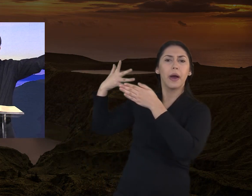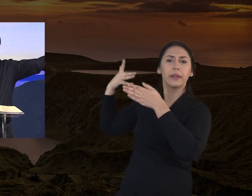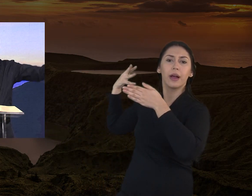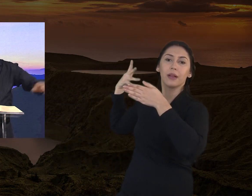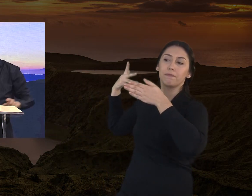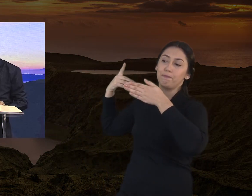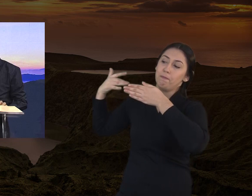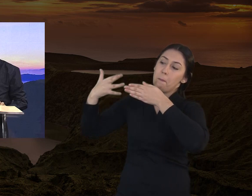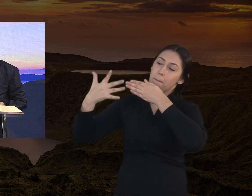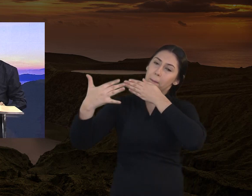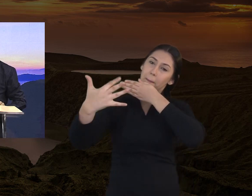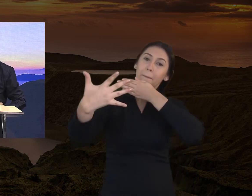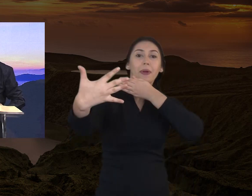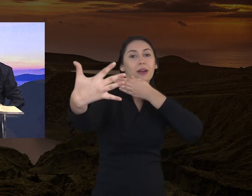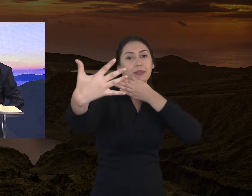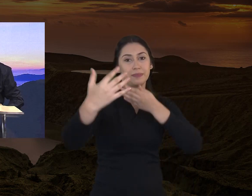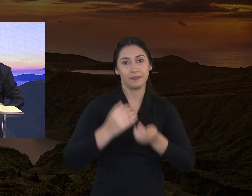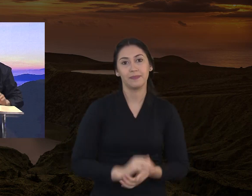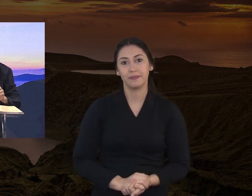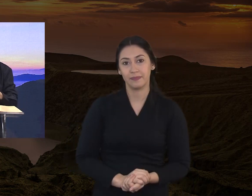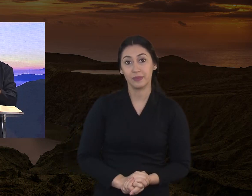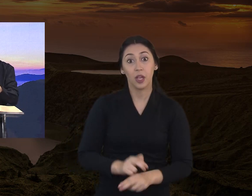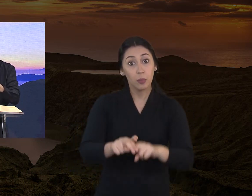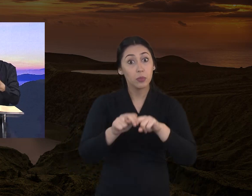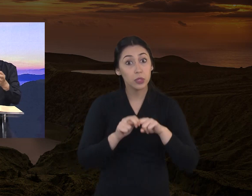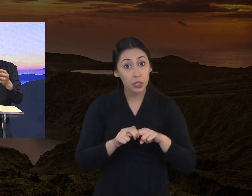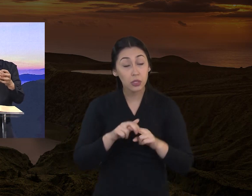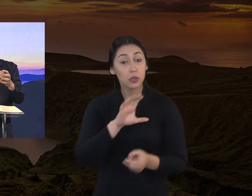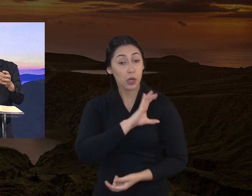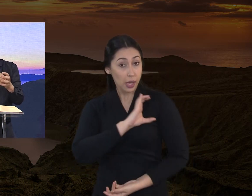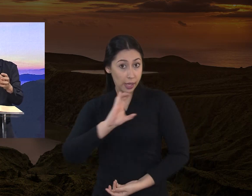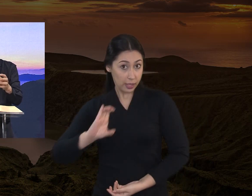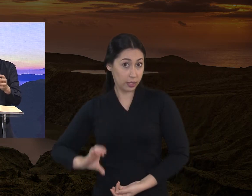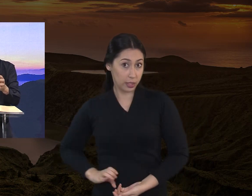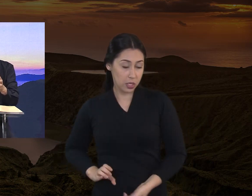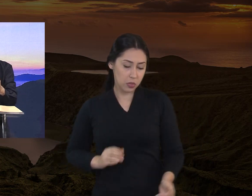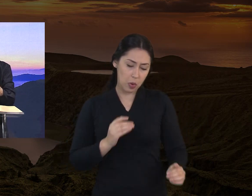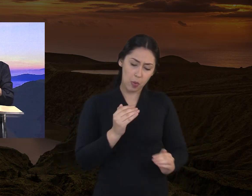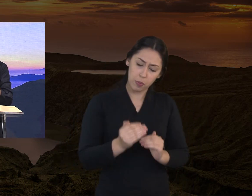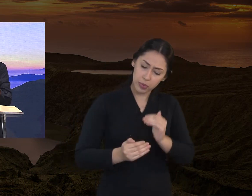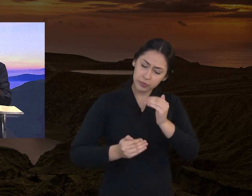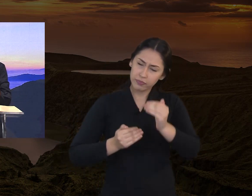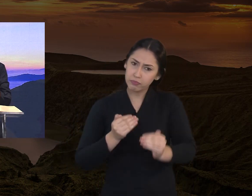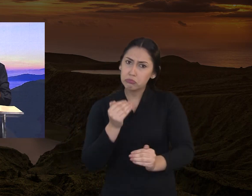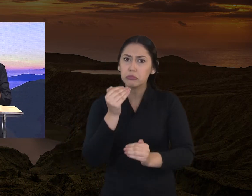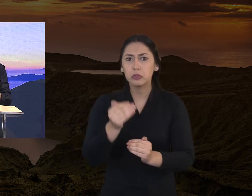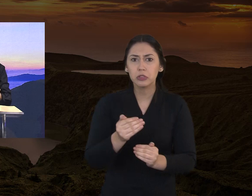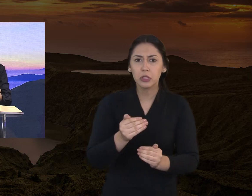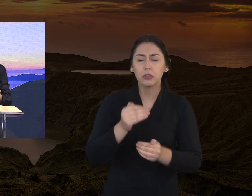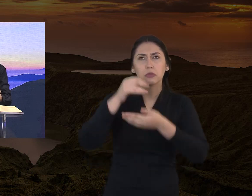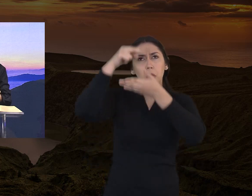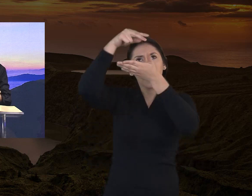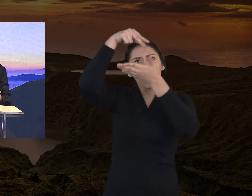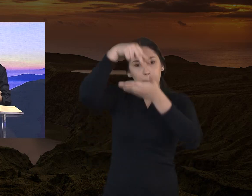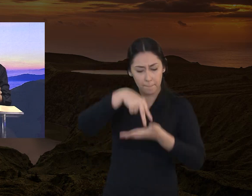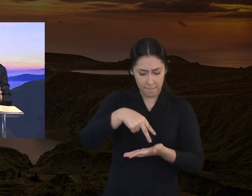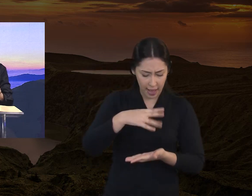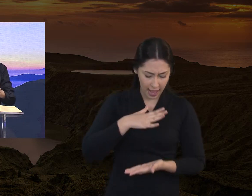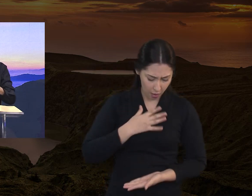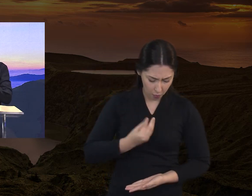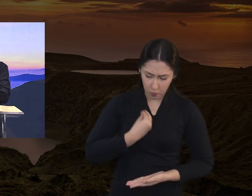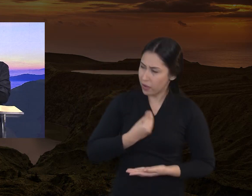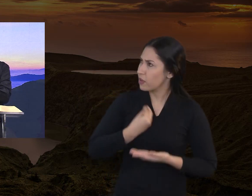eternidade passada para a eternidade futura. Portanto, Cristo, por esse processo de ter se oferecido pelo Espírito